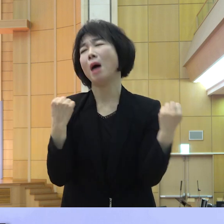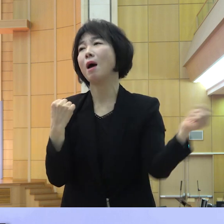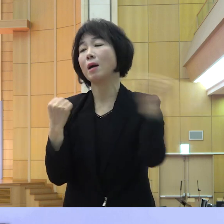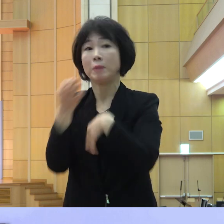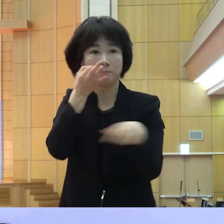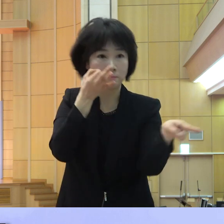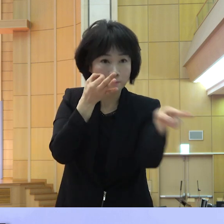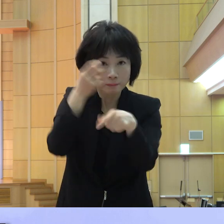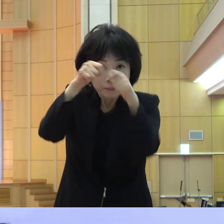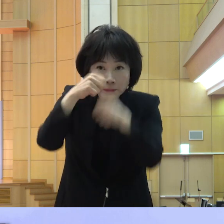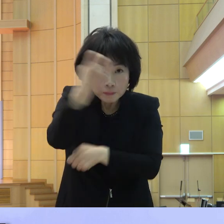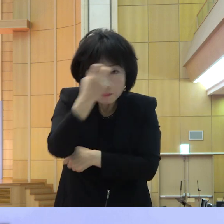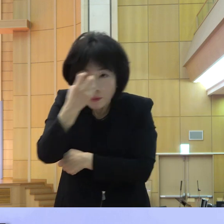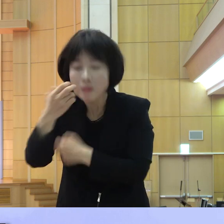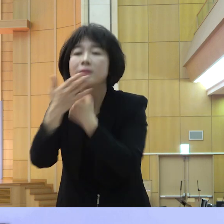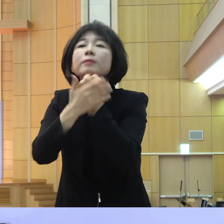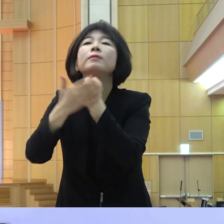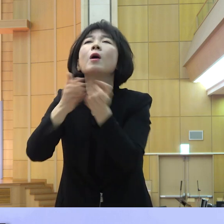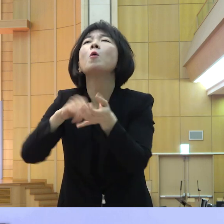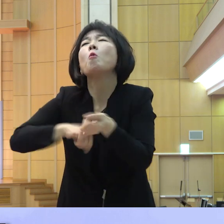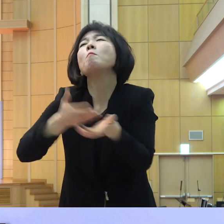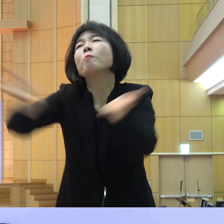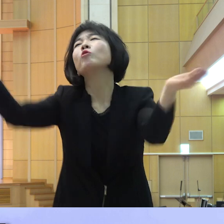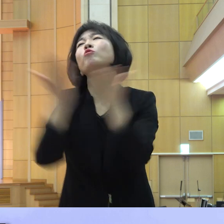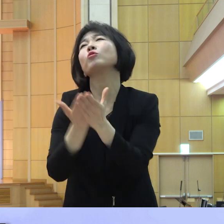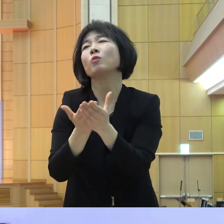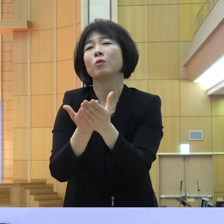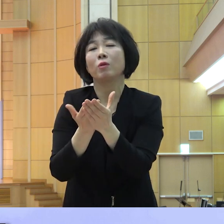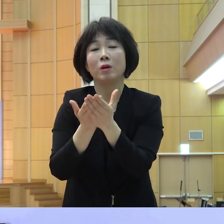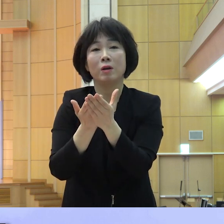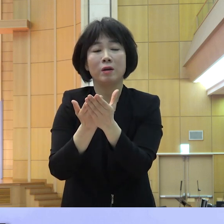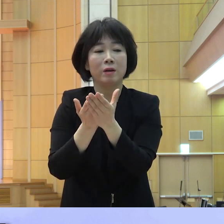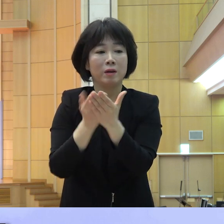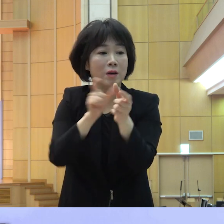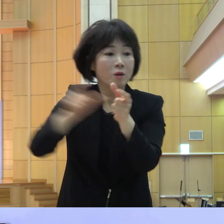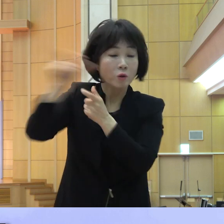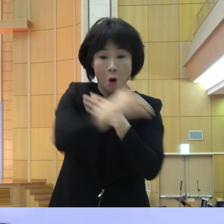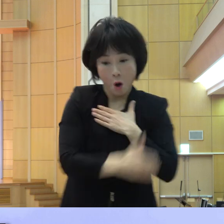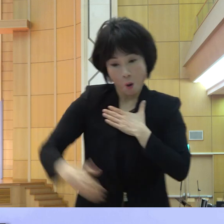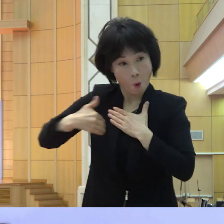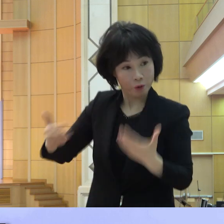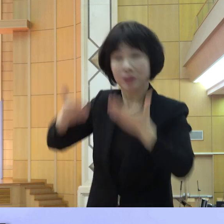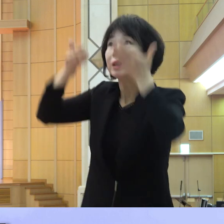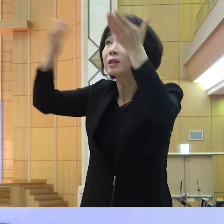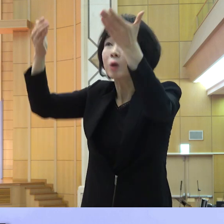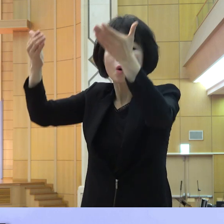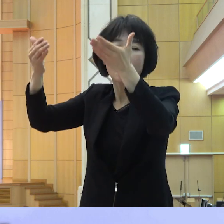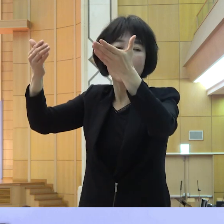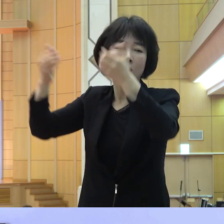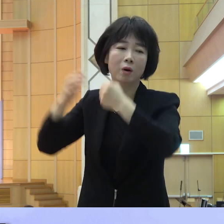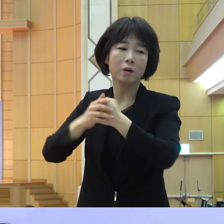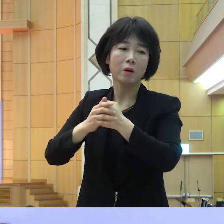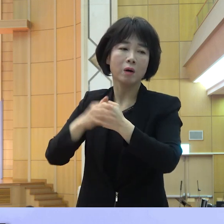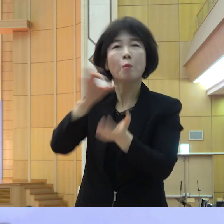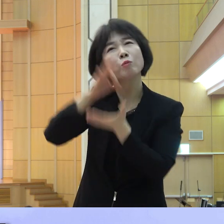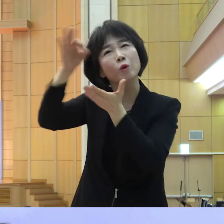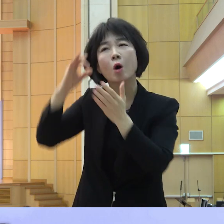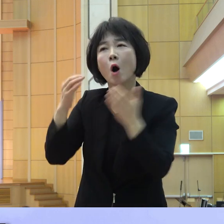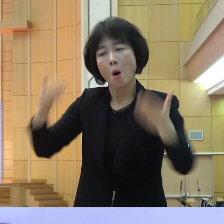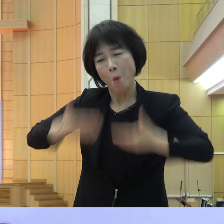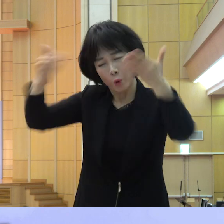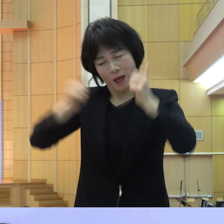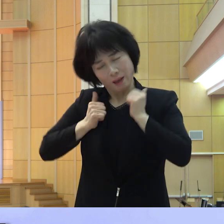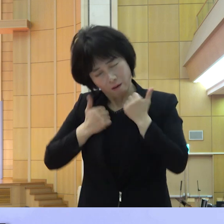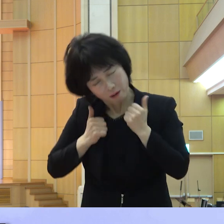하나님이 다시 한번 은혜를 베풀어 주셔서 더욱더 하나님께 몸을 드리고 물질로 봉사할